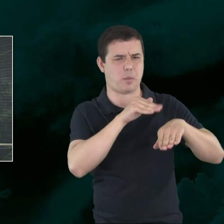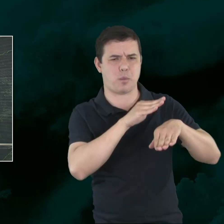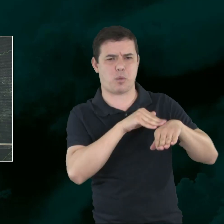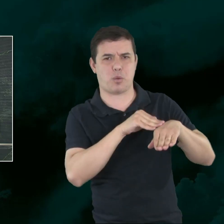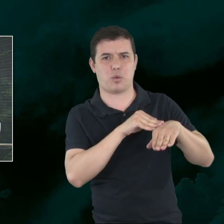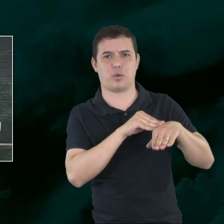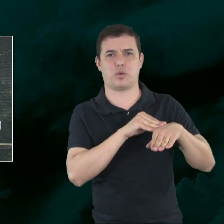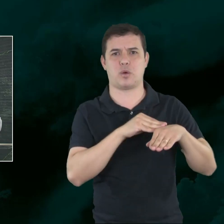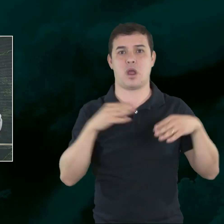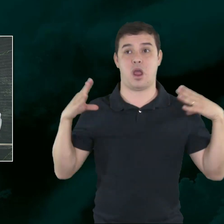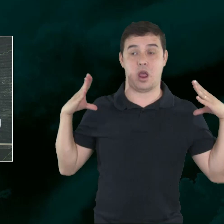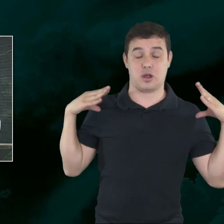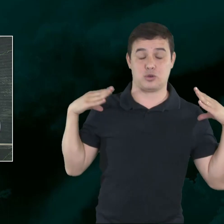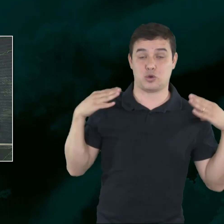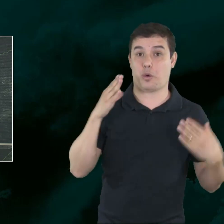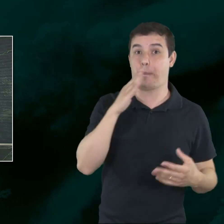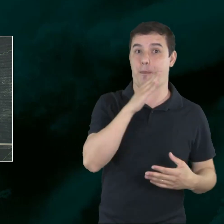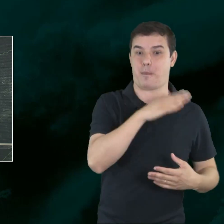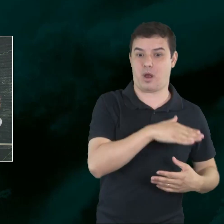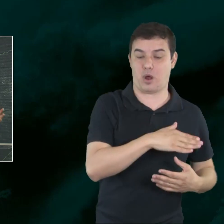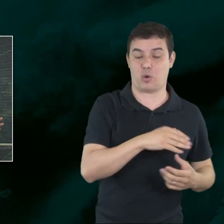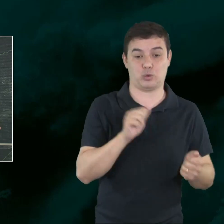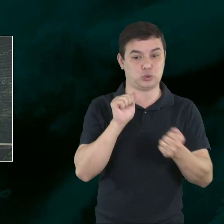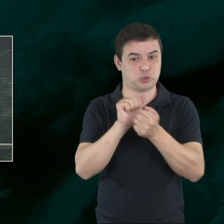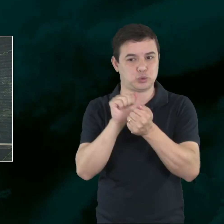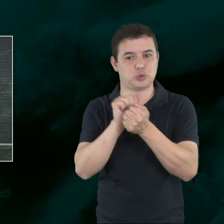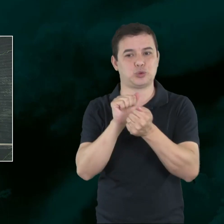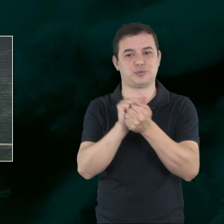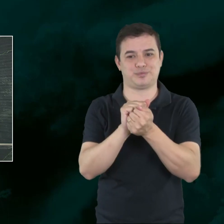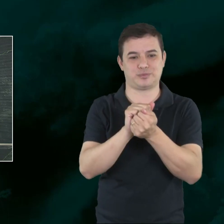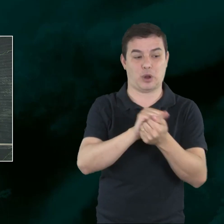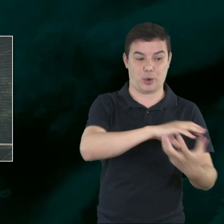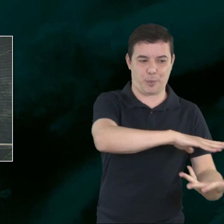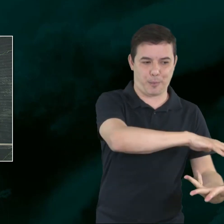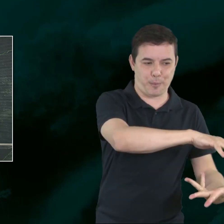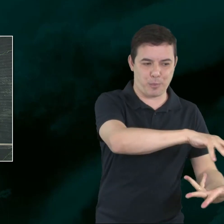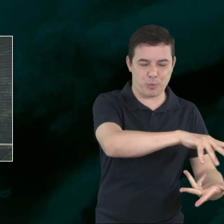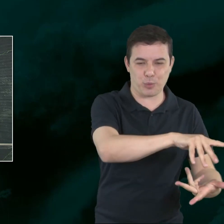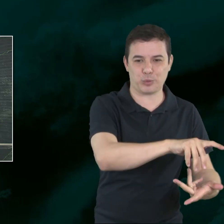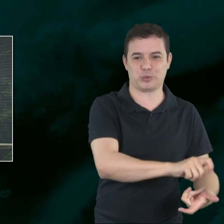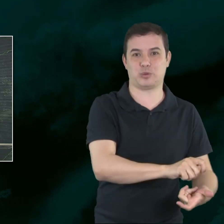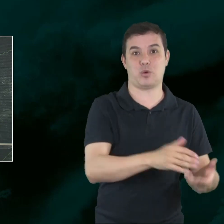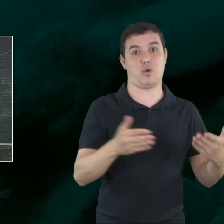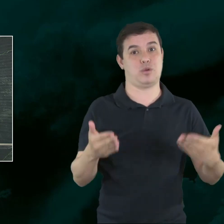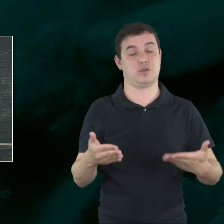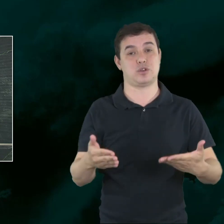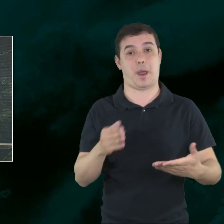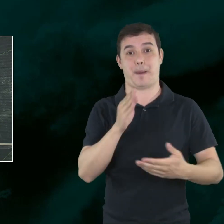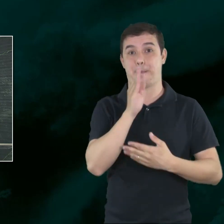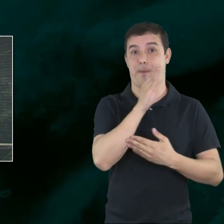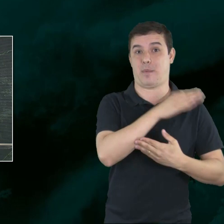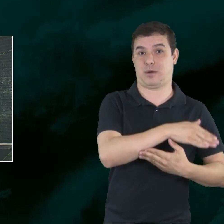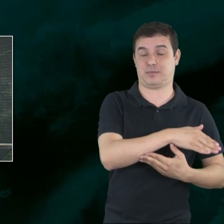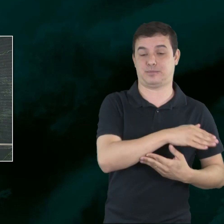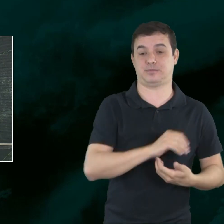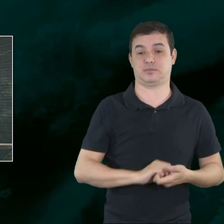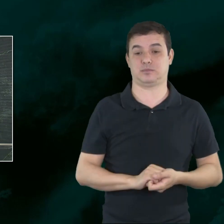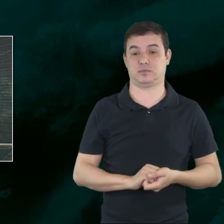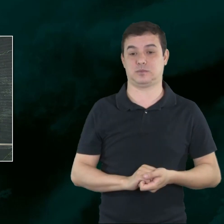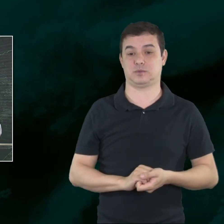Deus, e corrompeu esse universo com a sua rebelião. E quando o homem foi